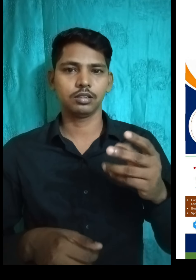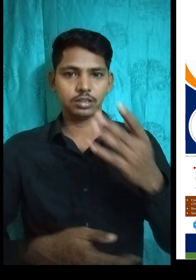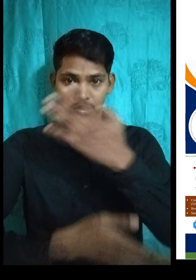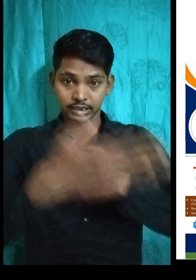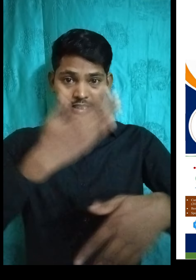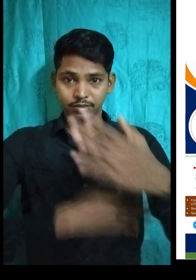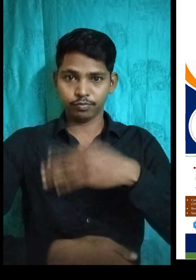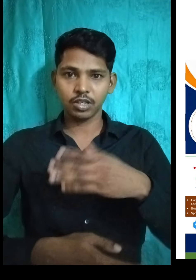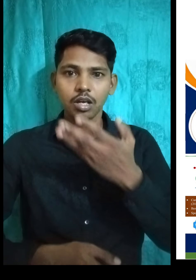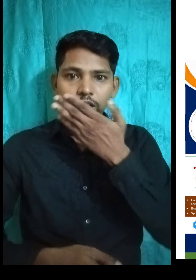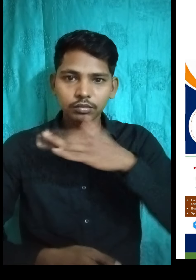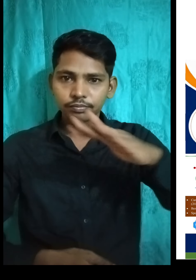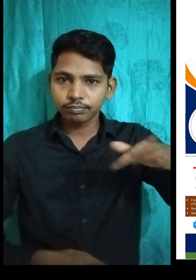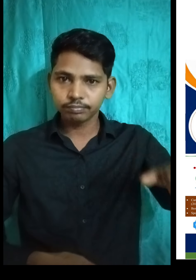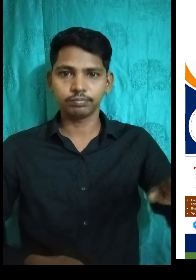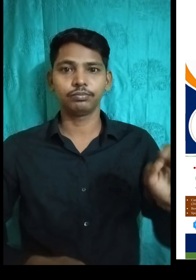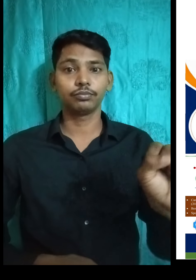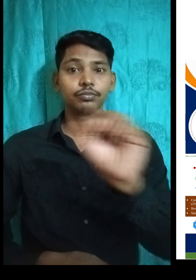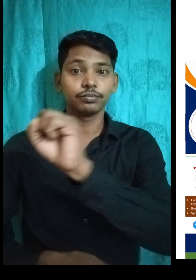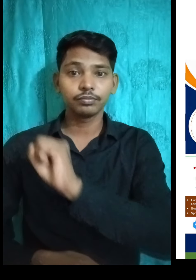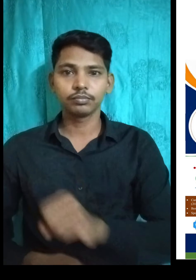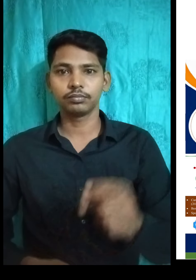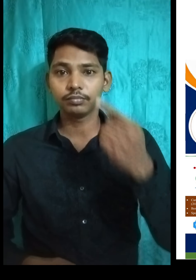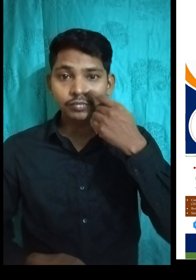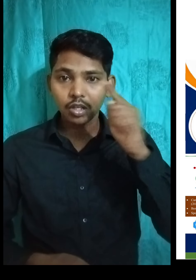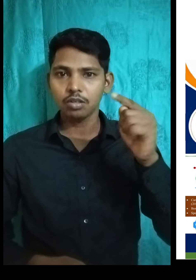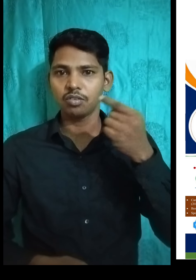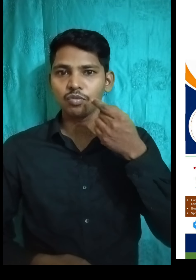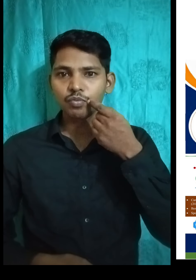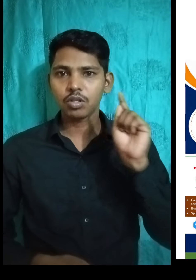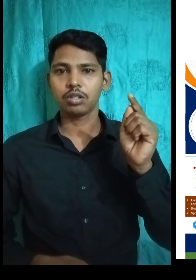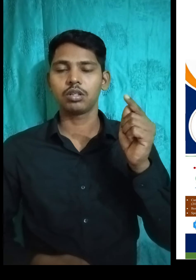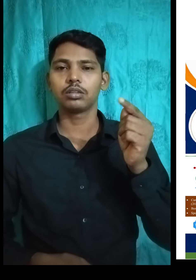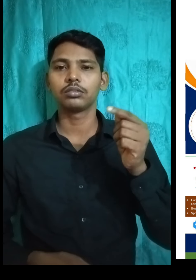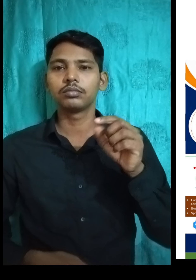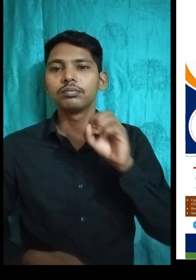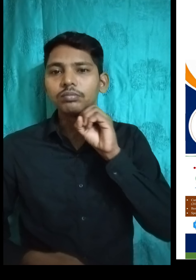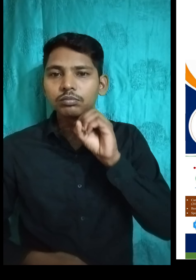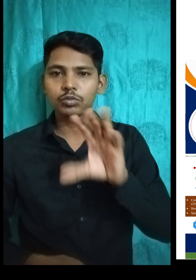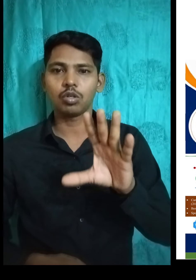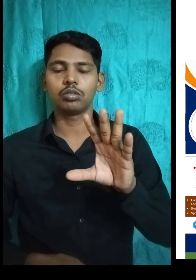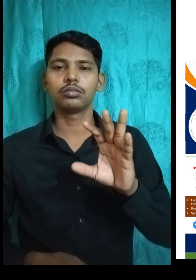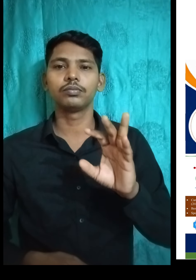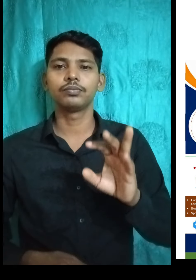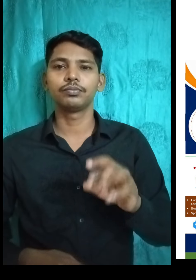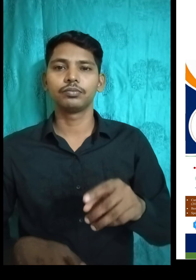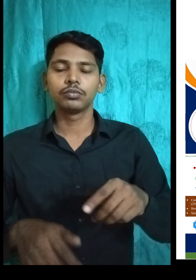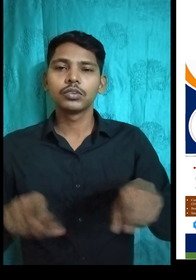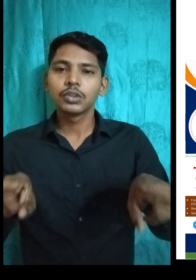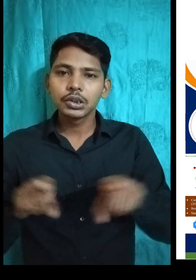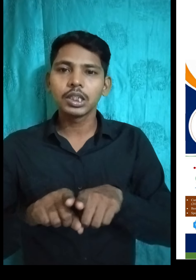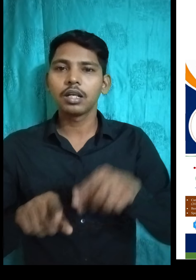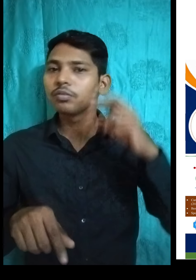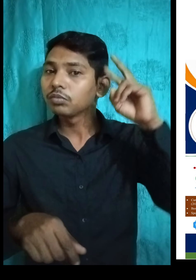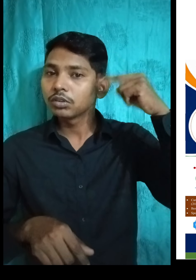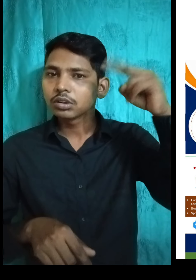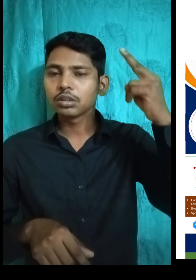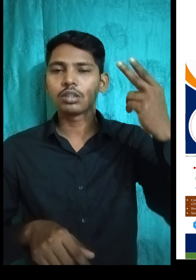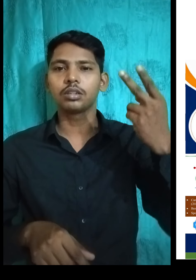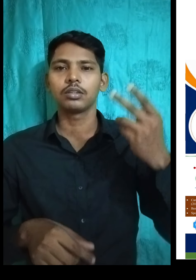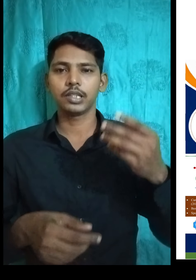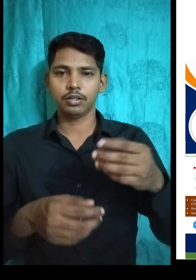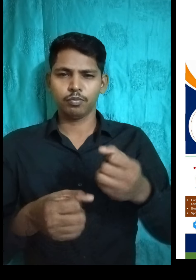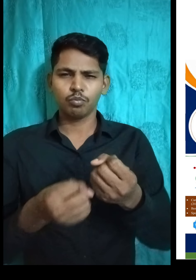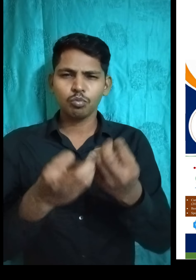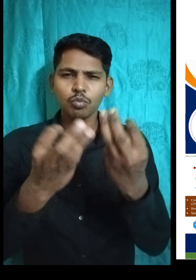कैंडिडेट जो हैं उनके लिए, उनके माता पिता के लिए, उनके अभिभावकों के लिए, ताकि ज़्यादा से ज़्यादा दिव्यांग